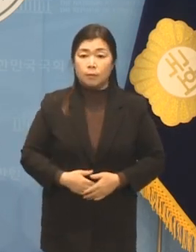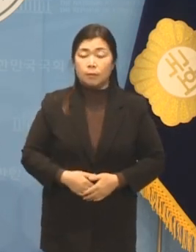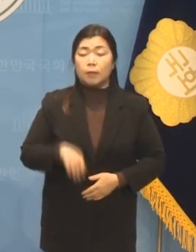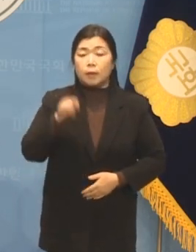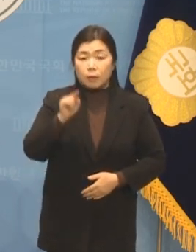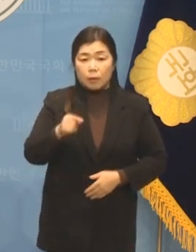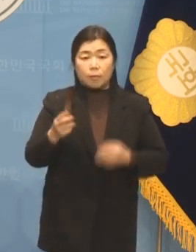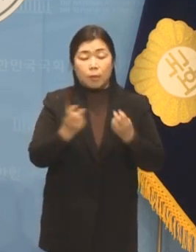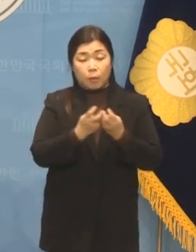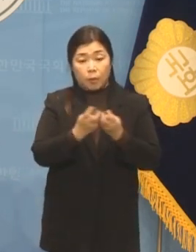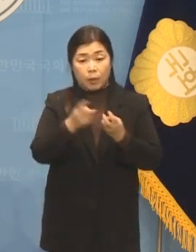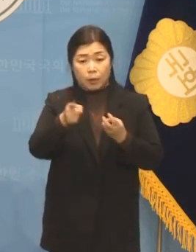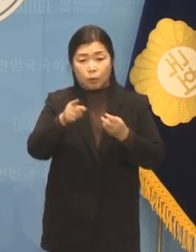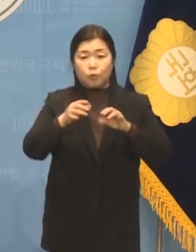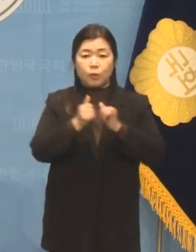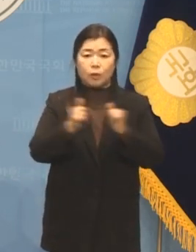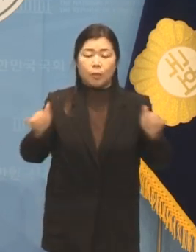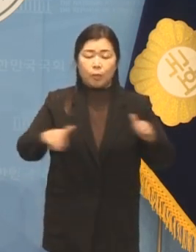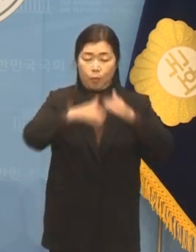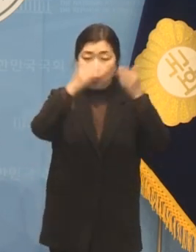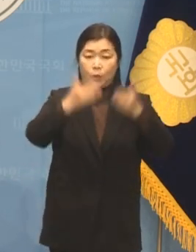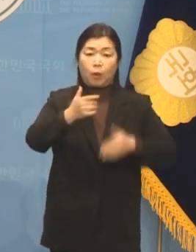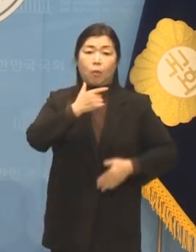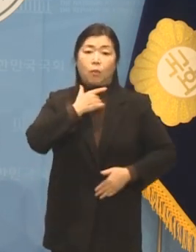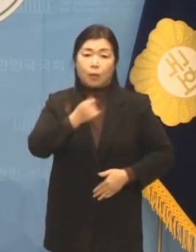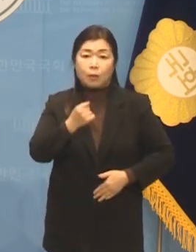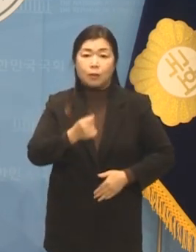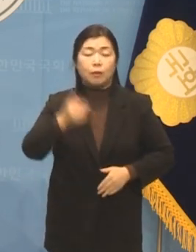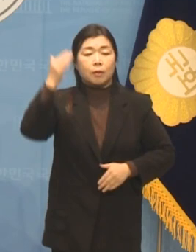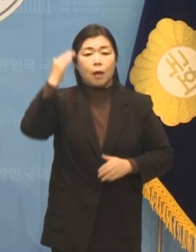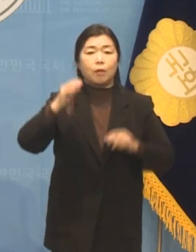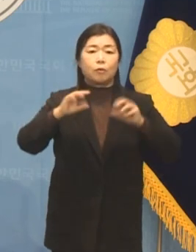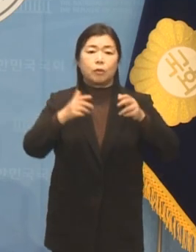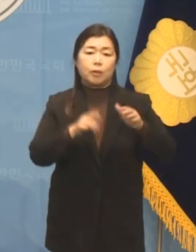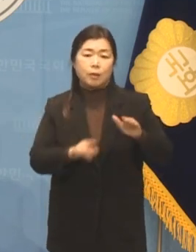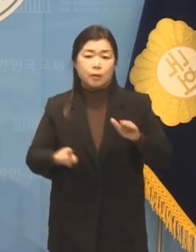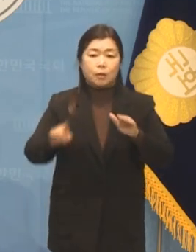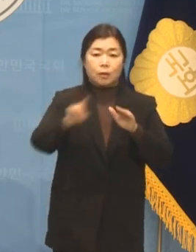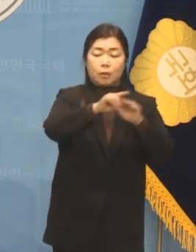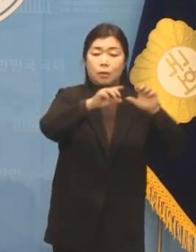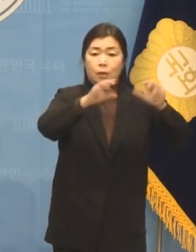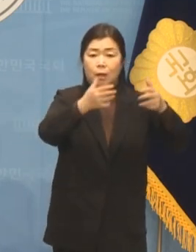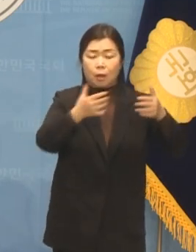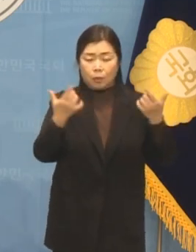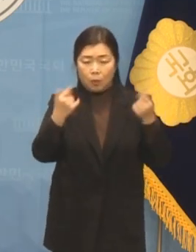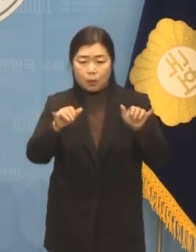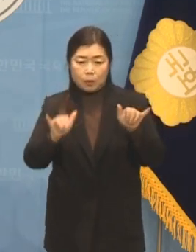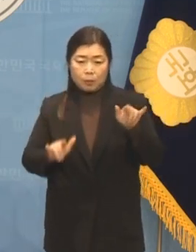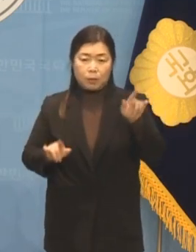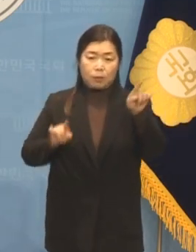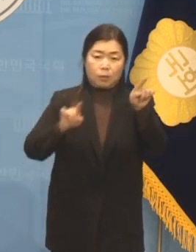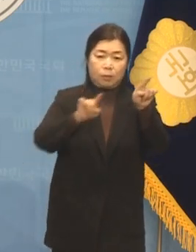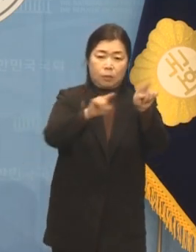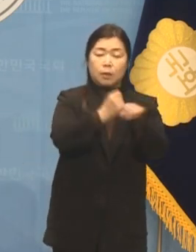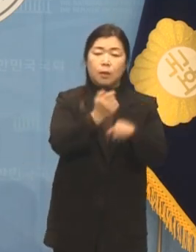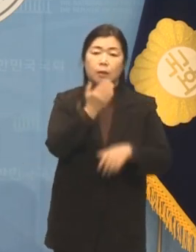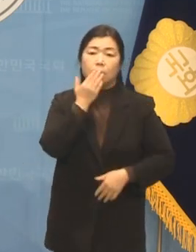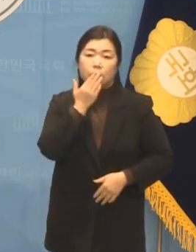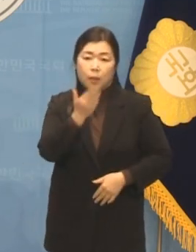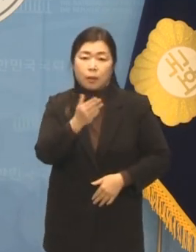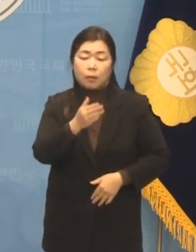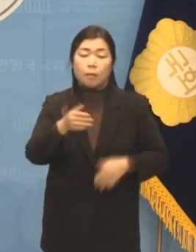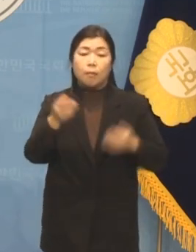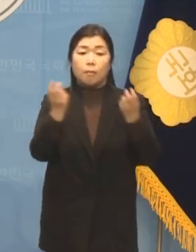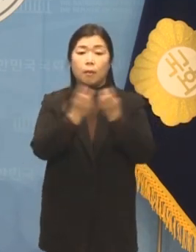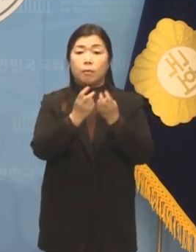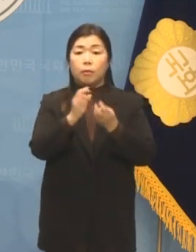길이 우리 국민 모두가 소망하는 대한민국의 선진국과 선진사회로 나아가는 방향이기